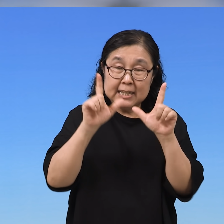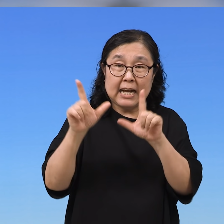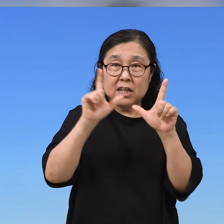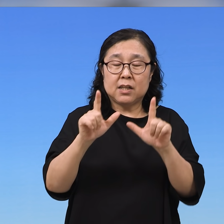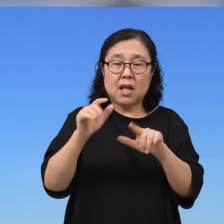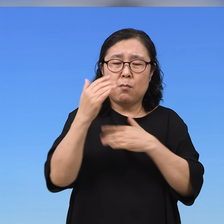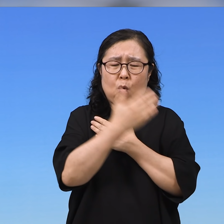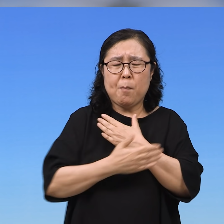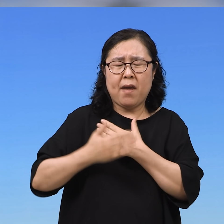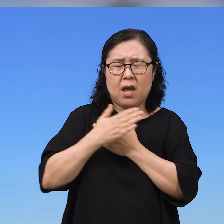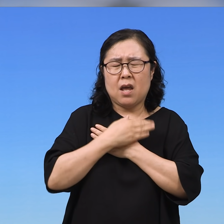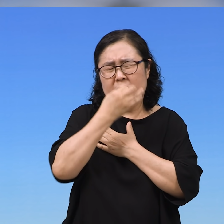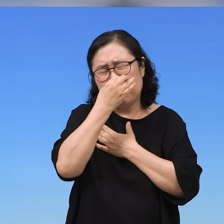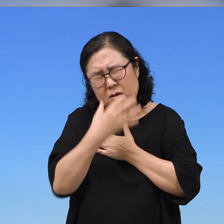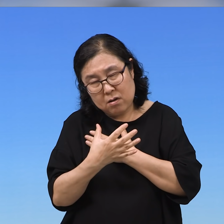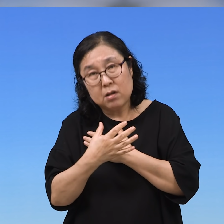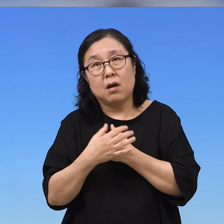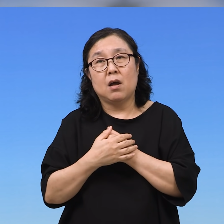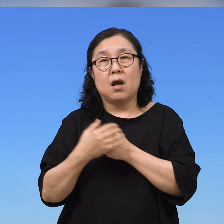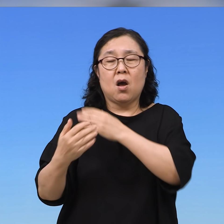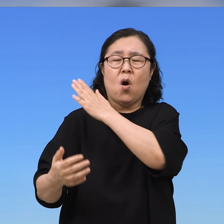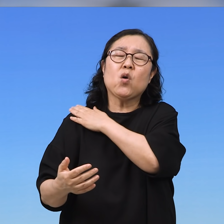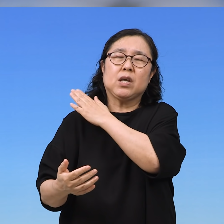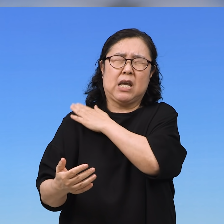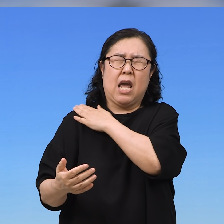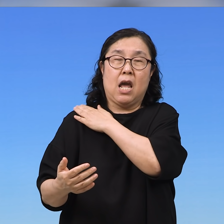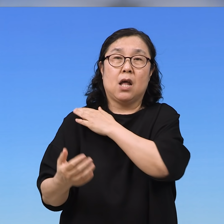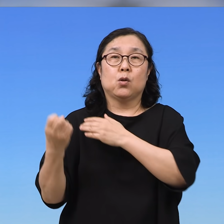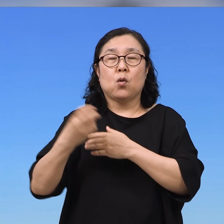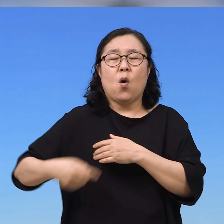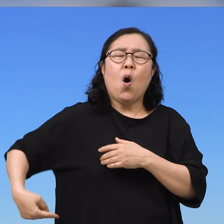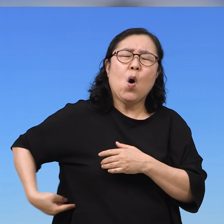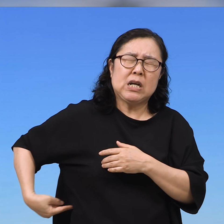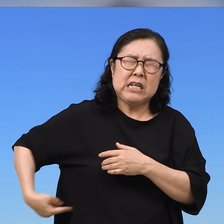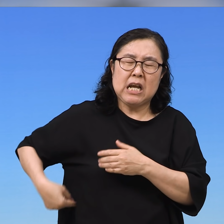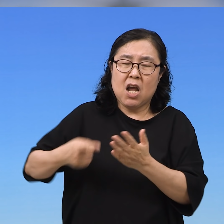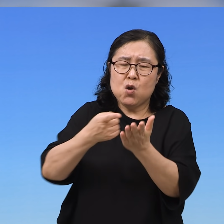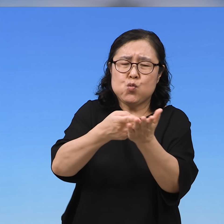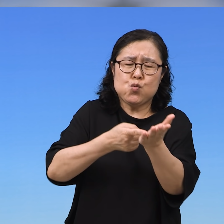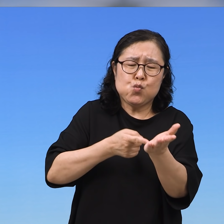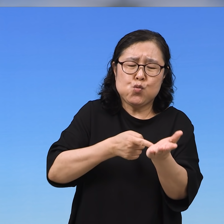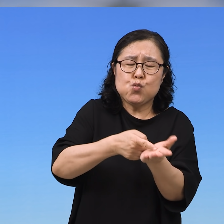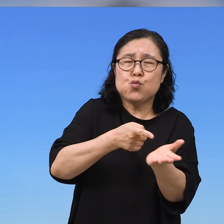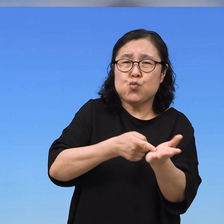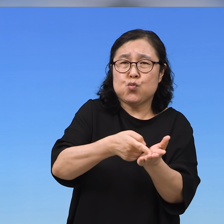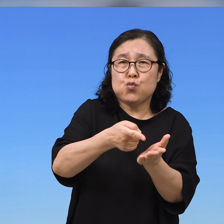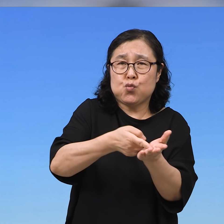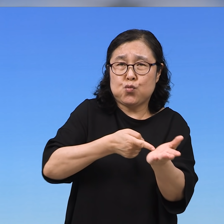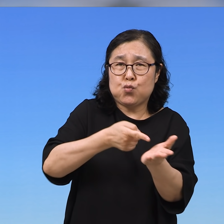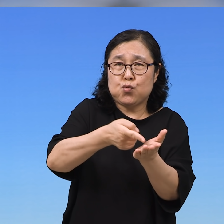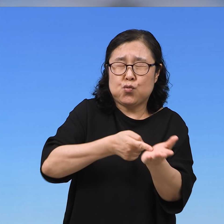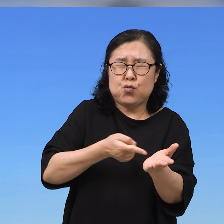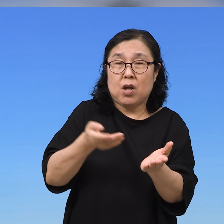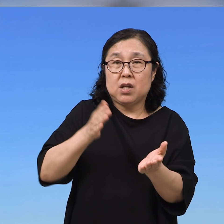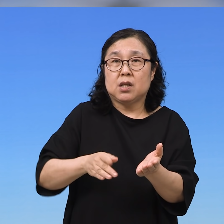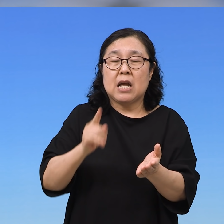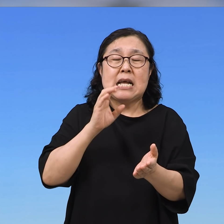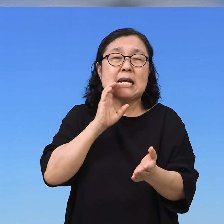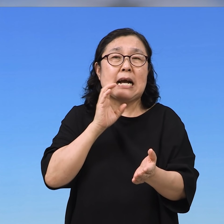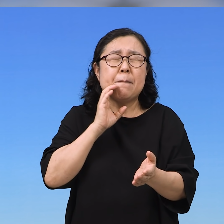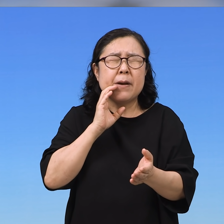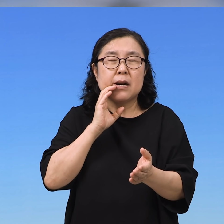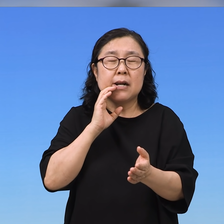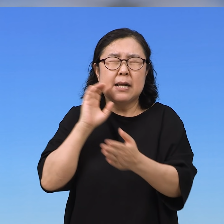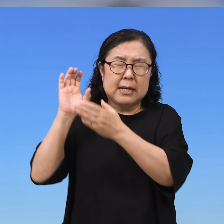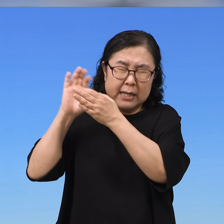분인데 몸에 무리가 왔나 봐요. 그래서 이제 어깨와 허리 수술을 받았는데, 그러고도 그